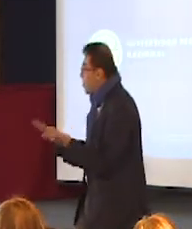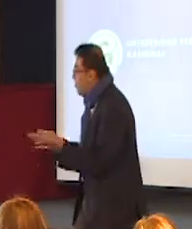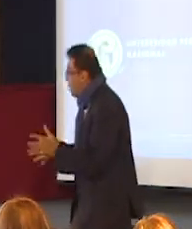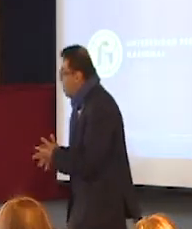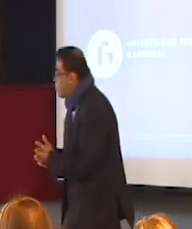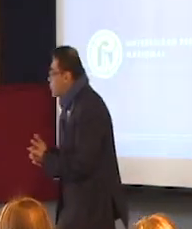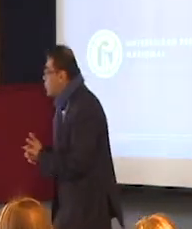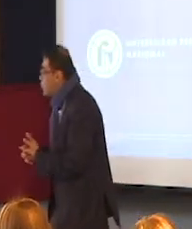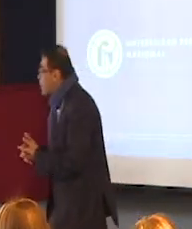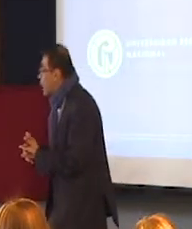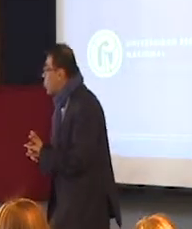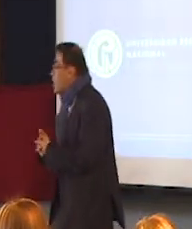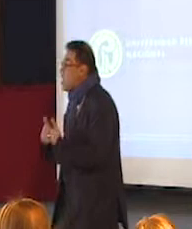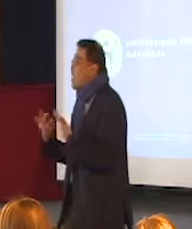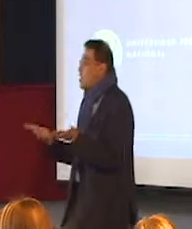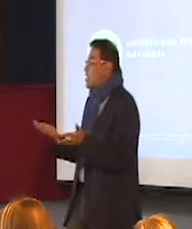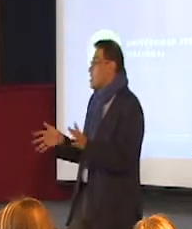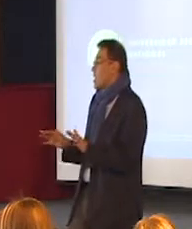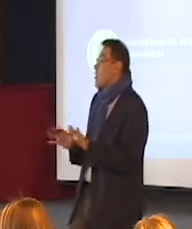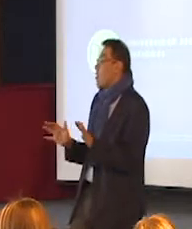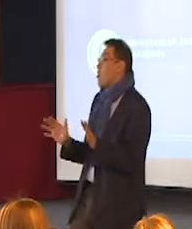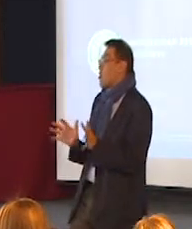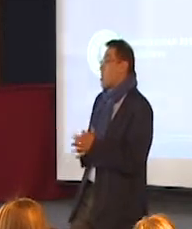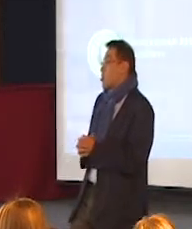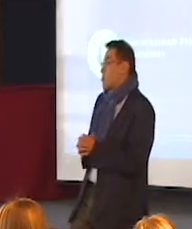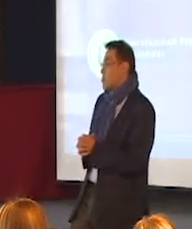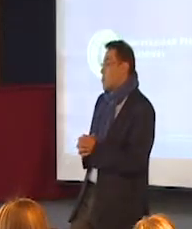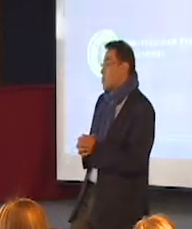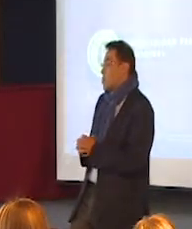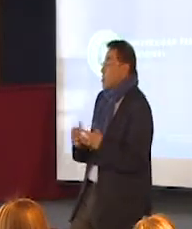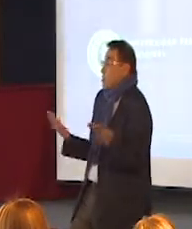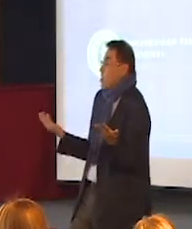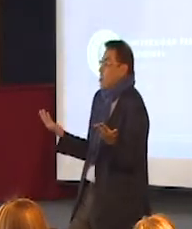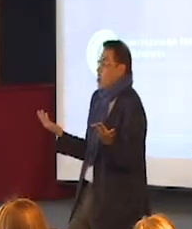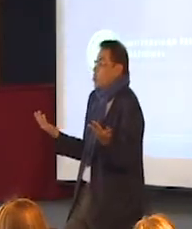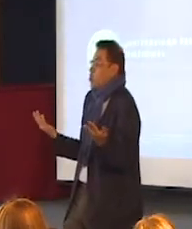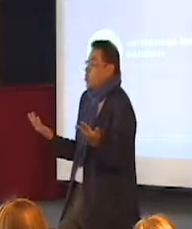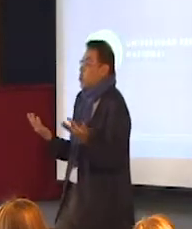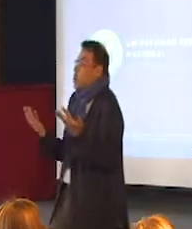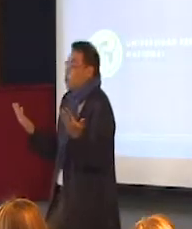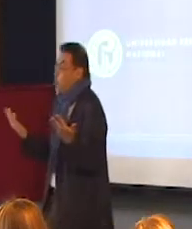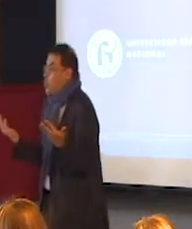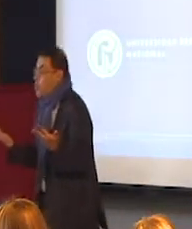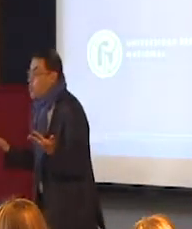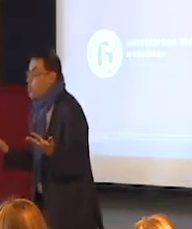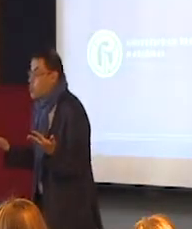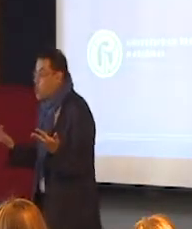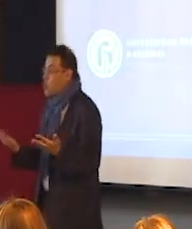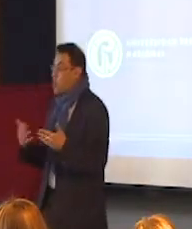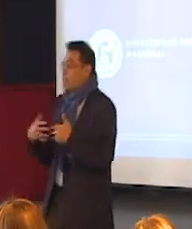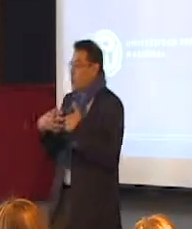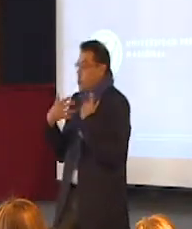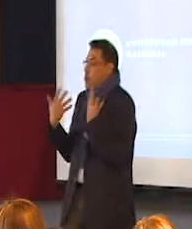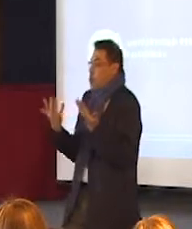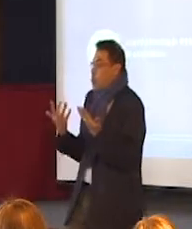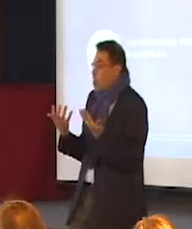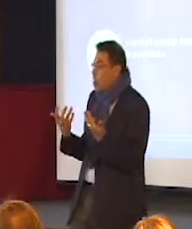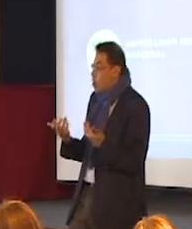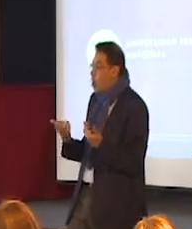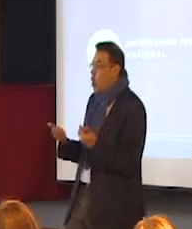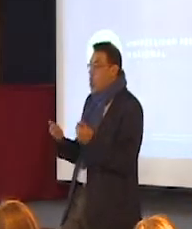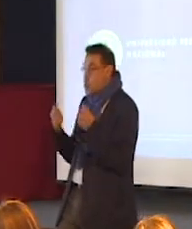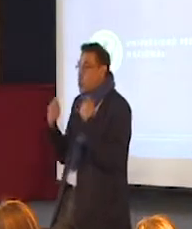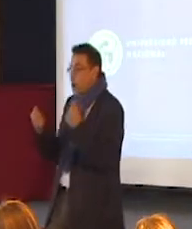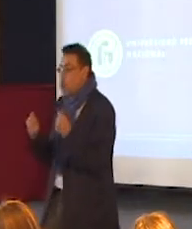largo de este tiempo que hemos conversado, y es la necesidad de la formación. O sea, mientras nosotros no nos formemos,